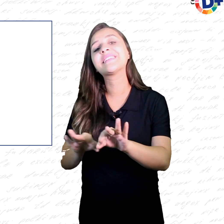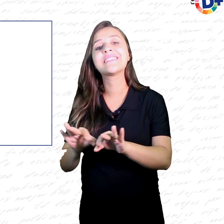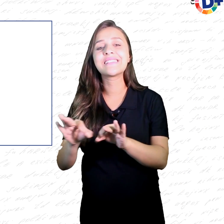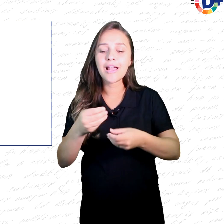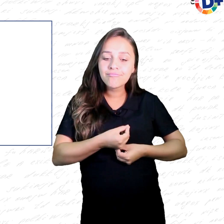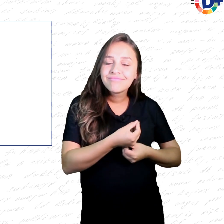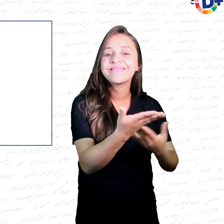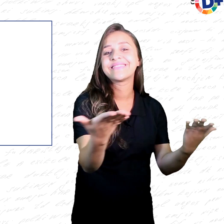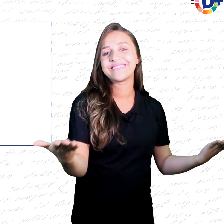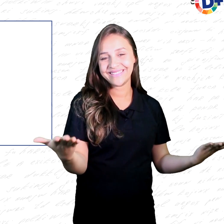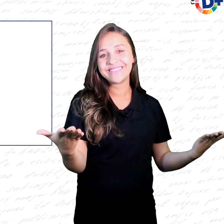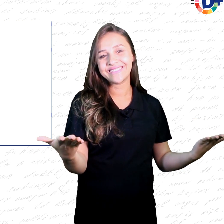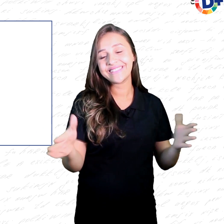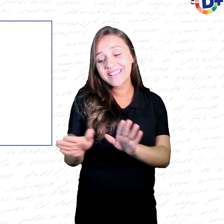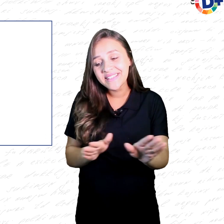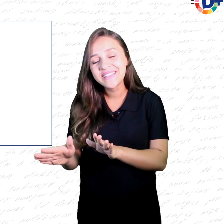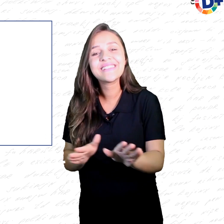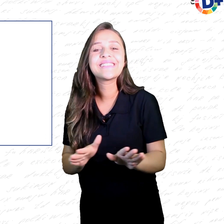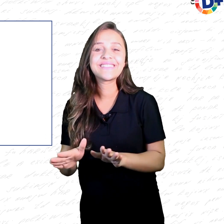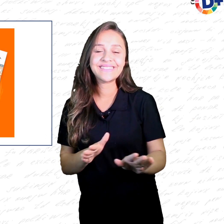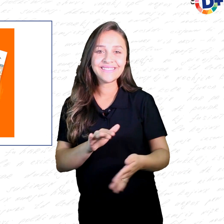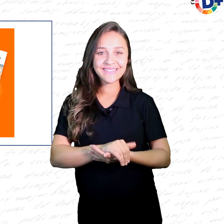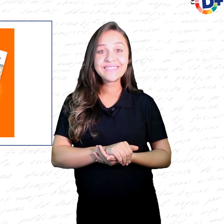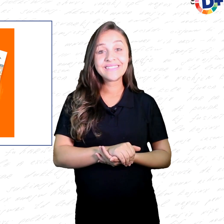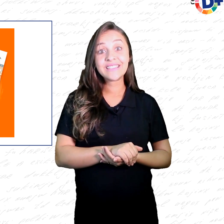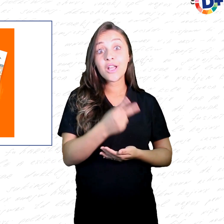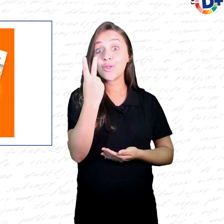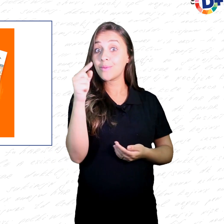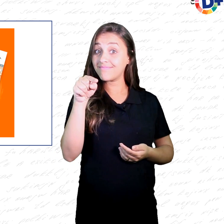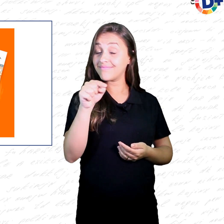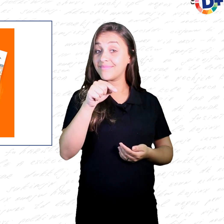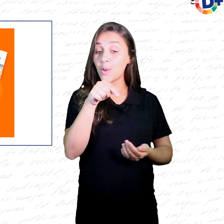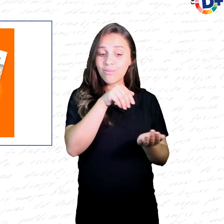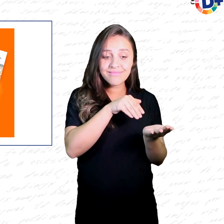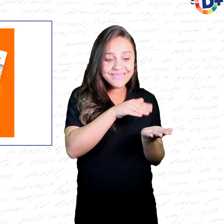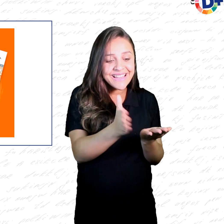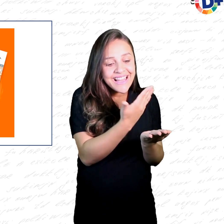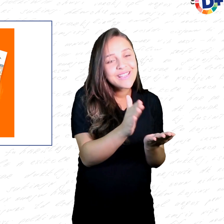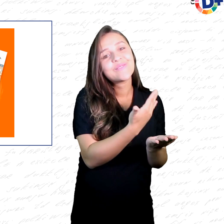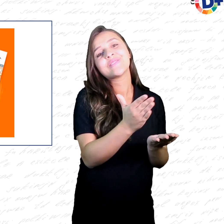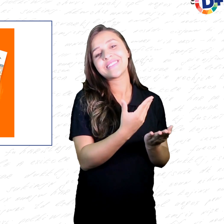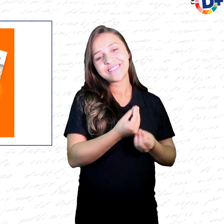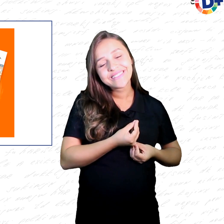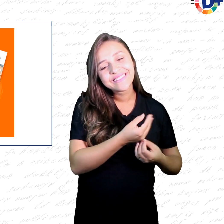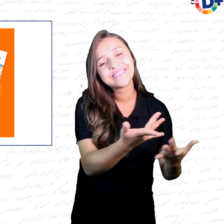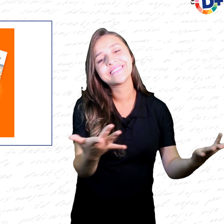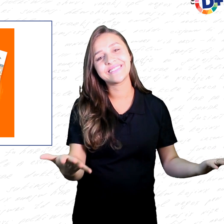em versões com acessibilidade são 2 mil kits contendo recurso que atende pessoas cegas com